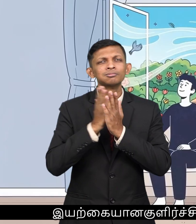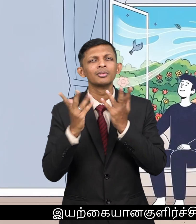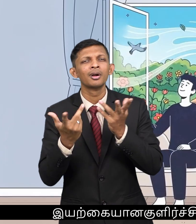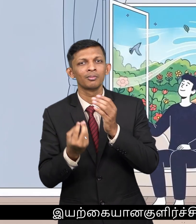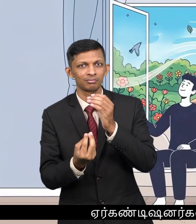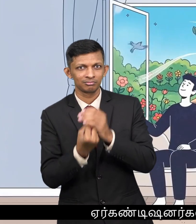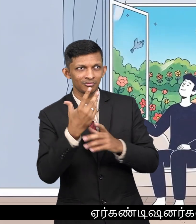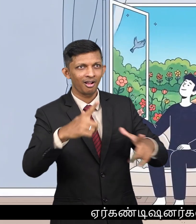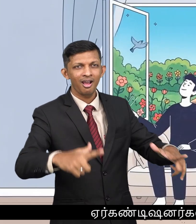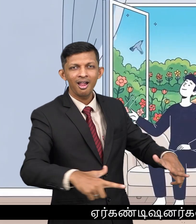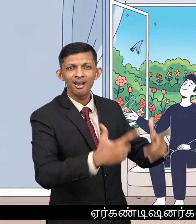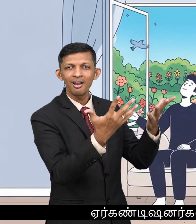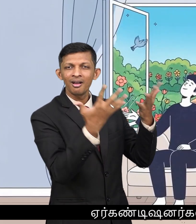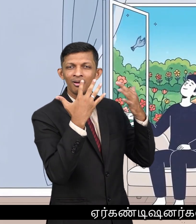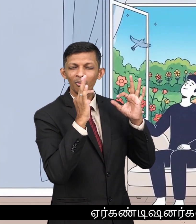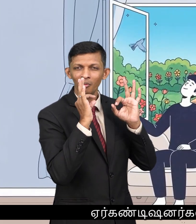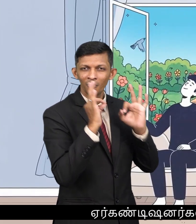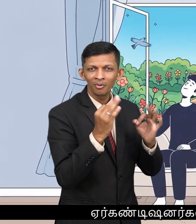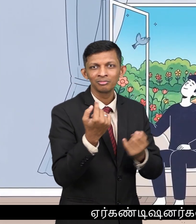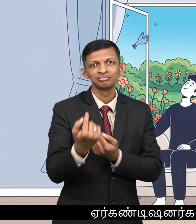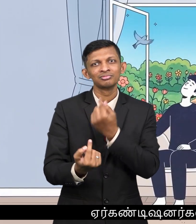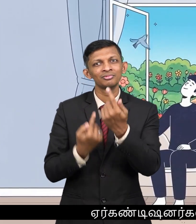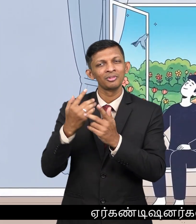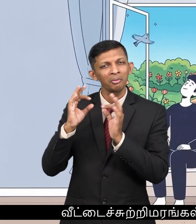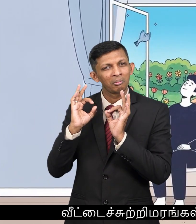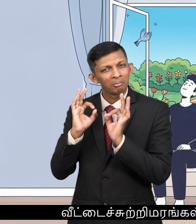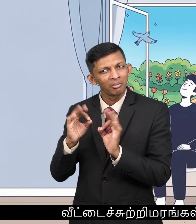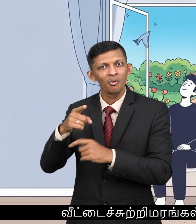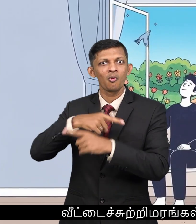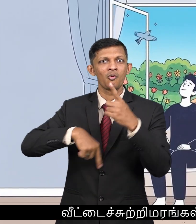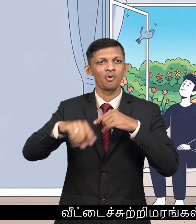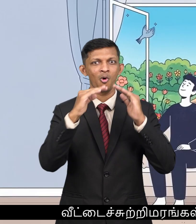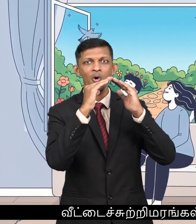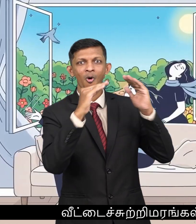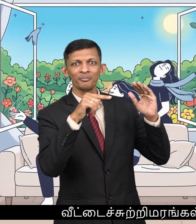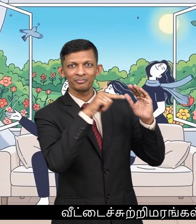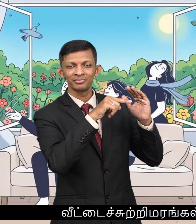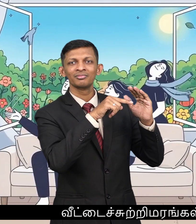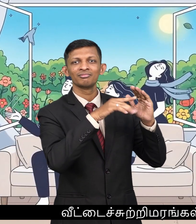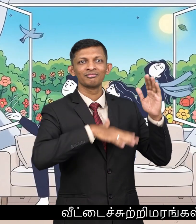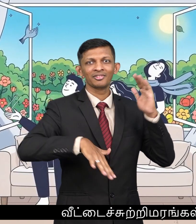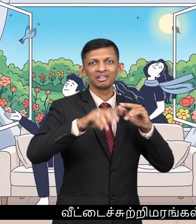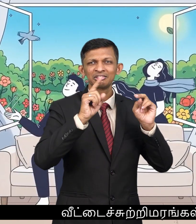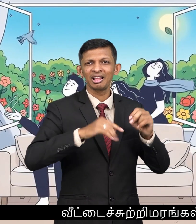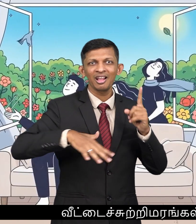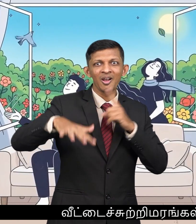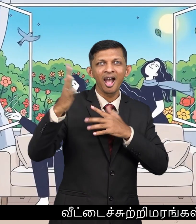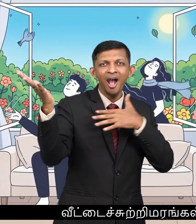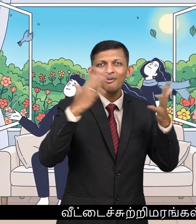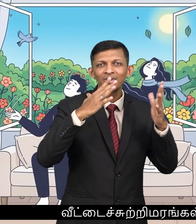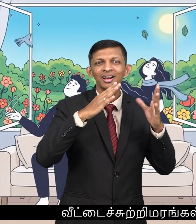பயன்படுத்துங்கள். ஏர் கண்டிஷனர்களின் தேவையை குறைக்க வீட்டை சுற்றி மரங்கள் மற்றும் செடிகளை